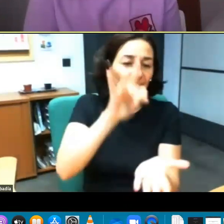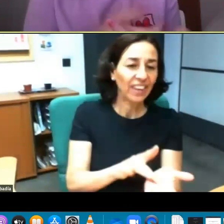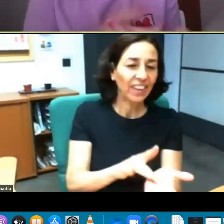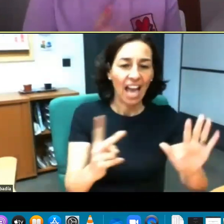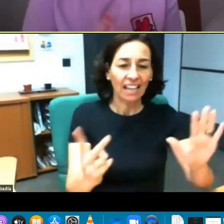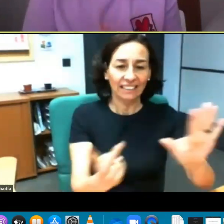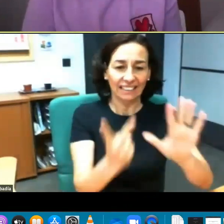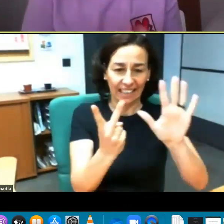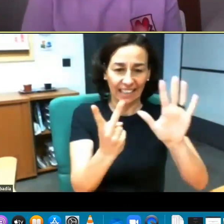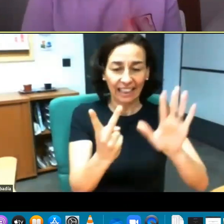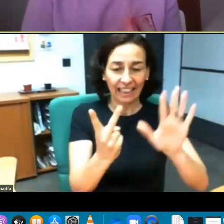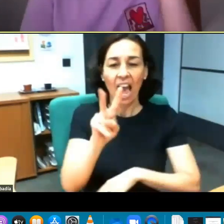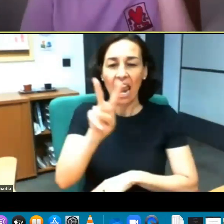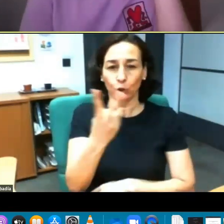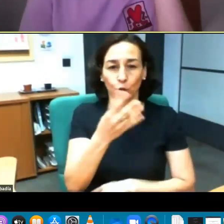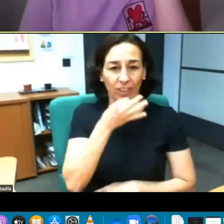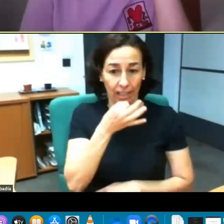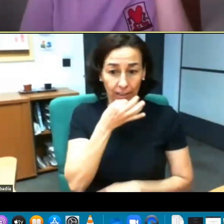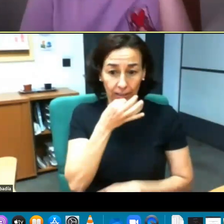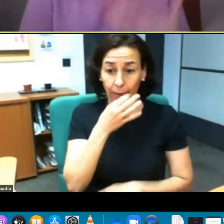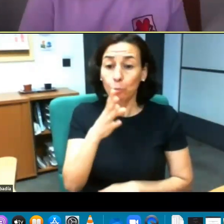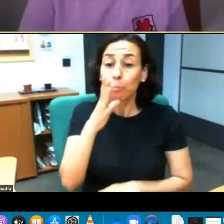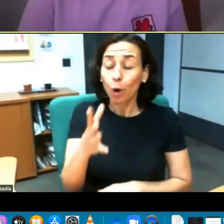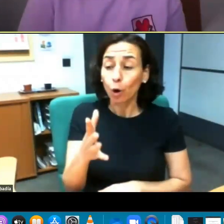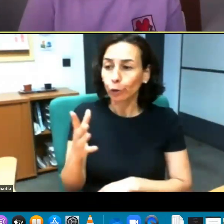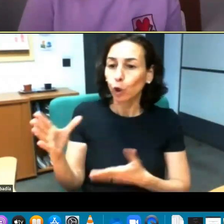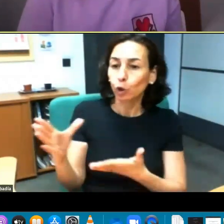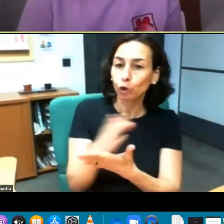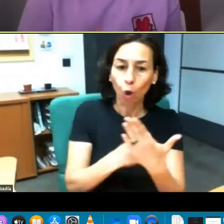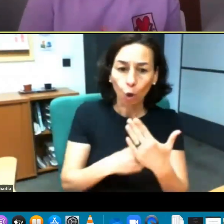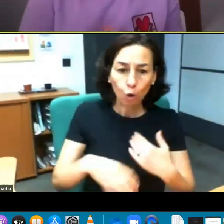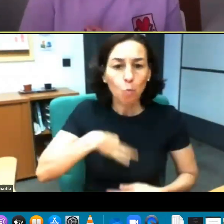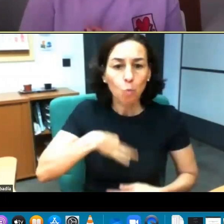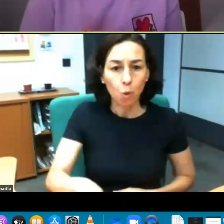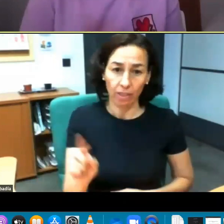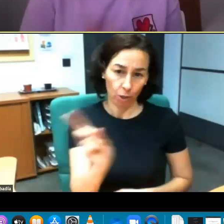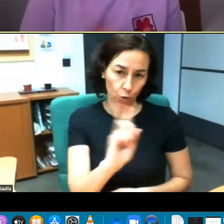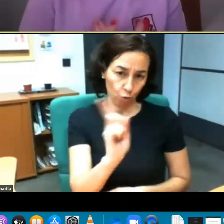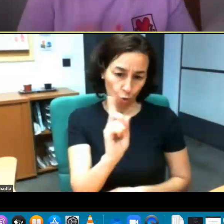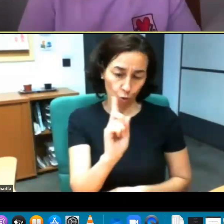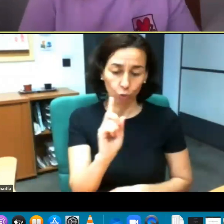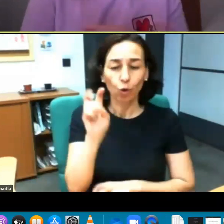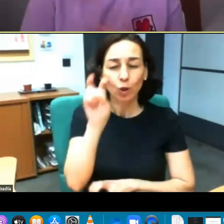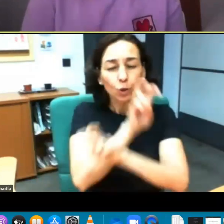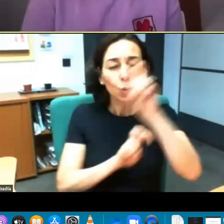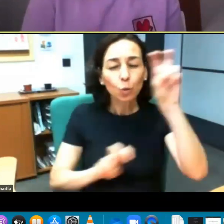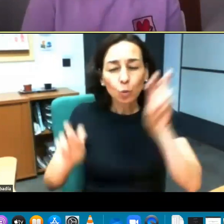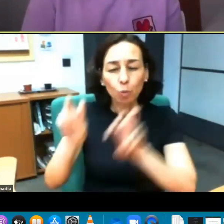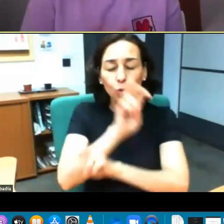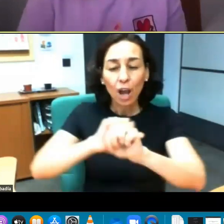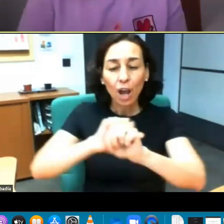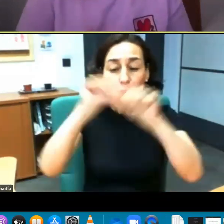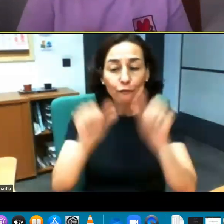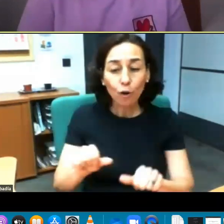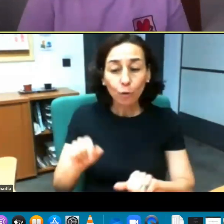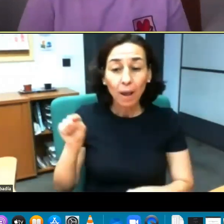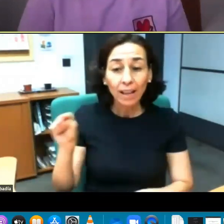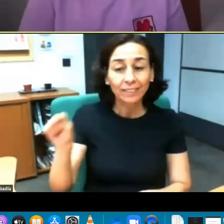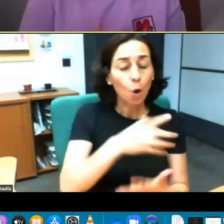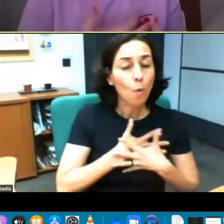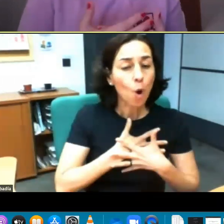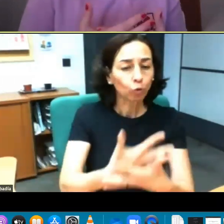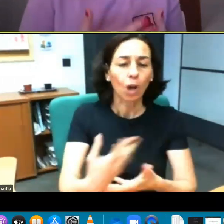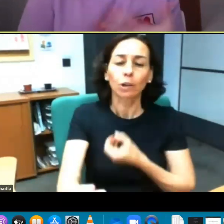igual no todo el mundo tiene disponibilidad a esa hora ni ese día, de siempre buscaremos la manera de que todo el mundo pueda participar, todos podáis